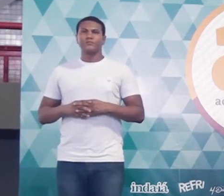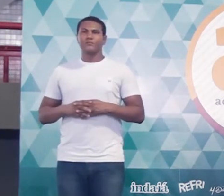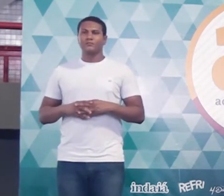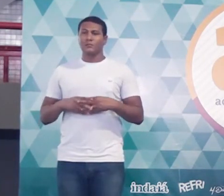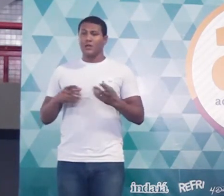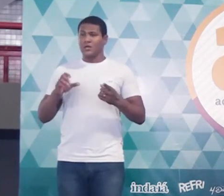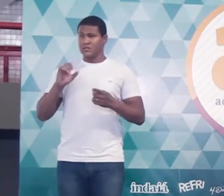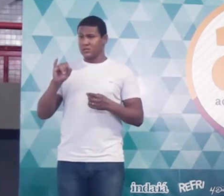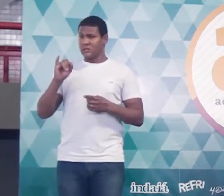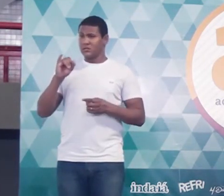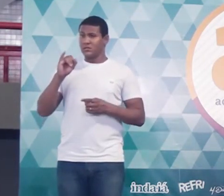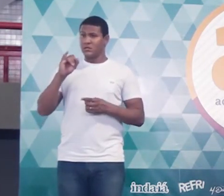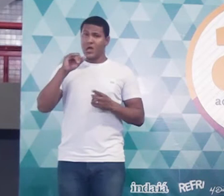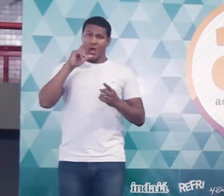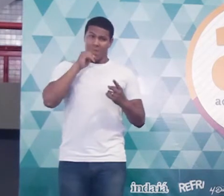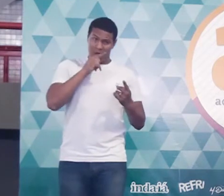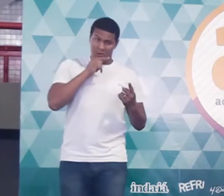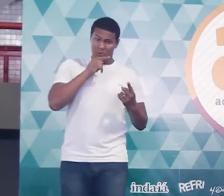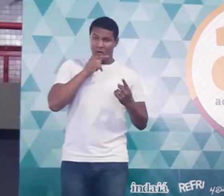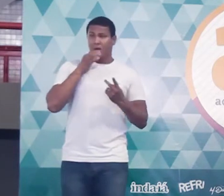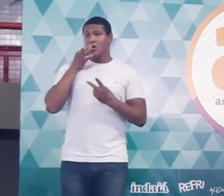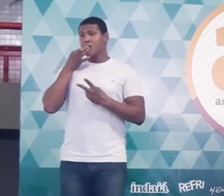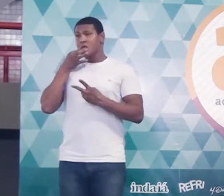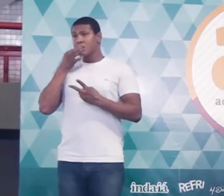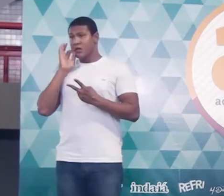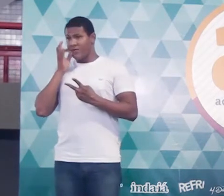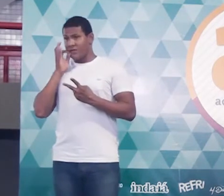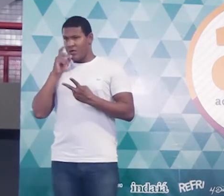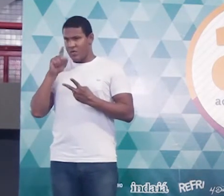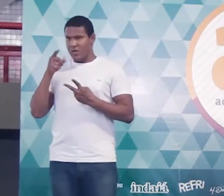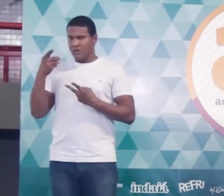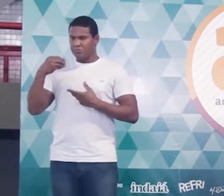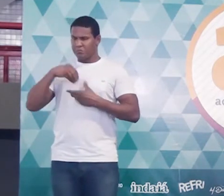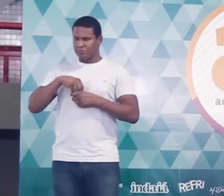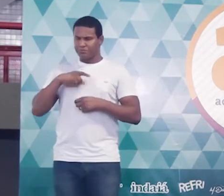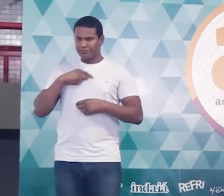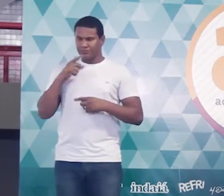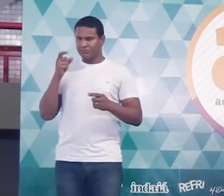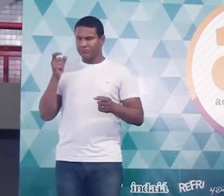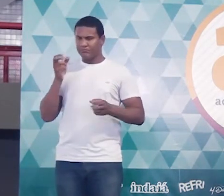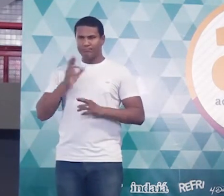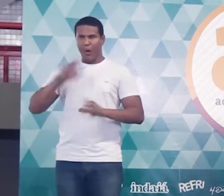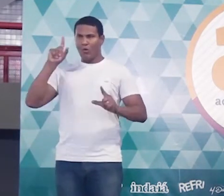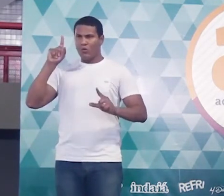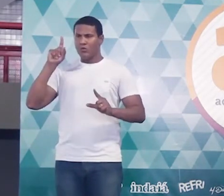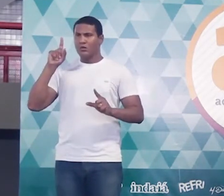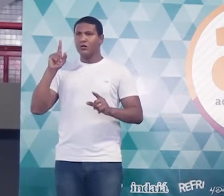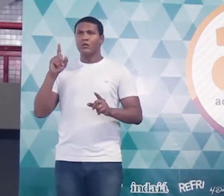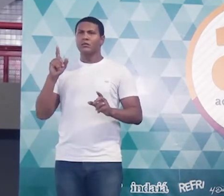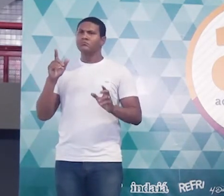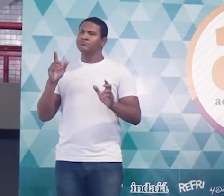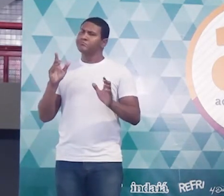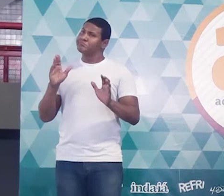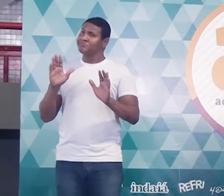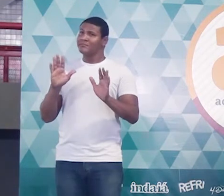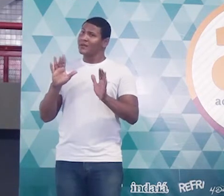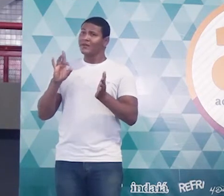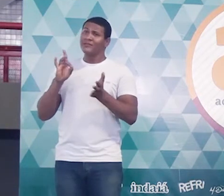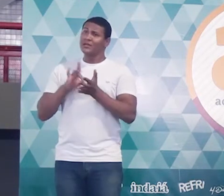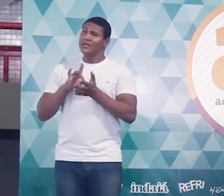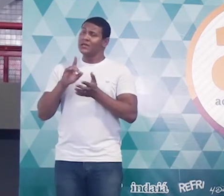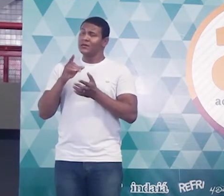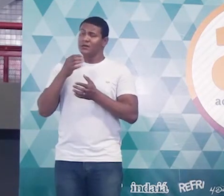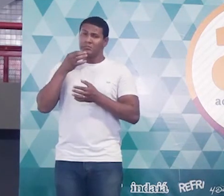Se beber água e beber café é considerado um choque térmico, na realidade é